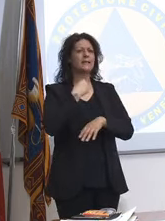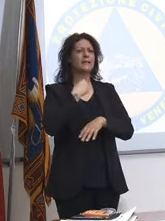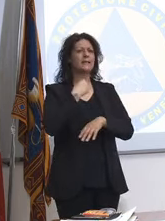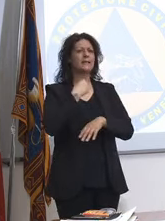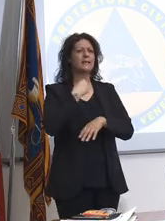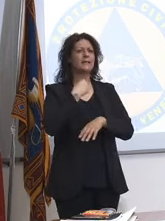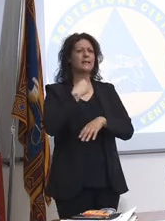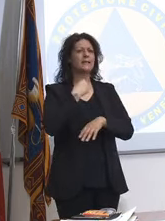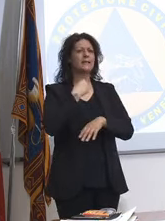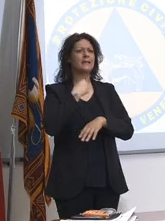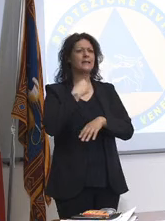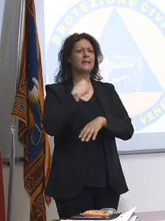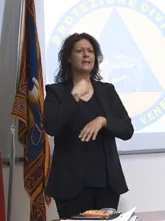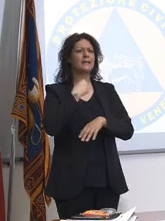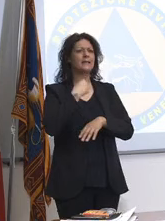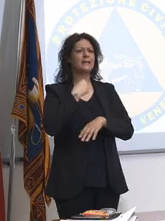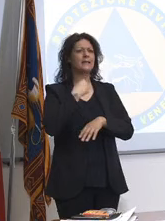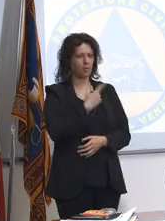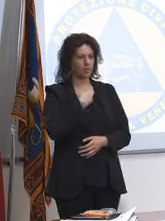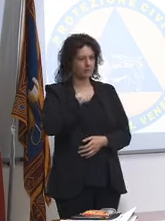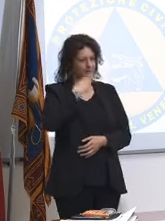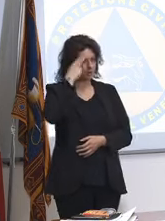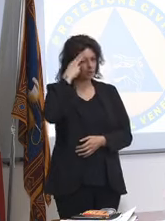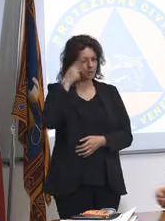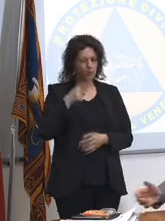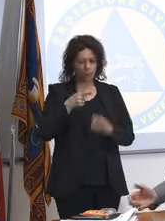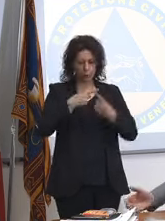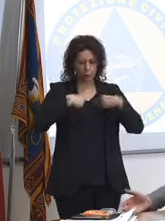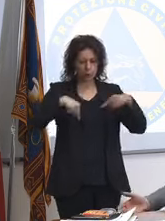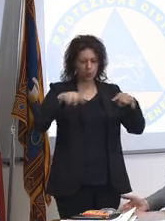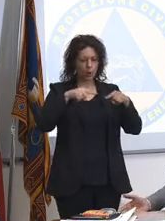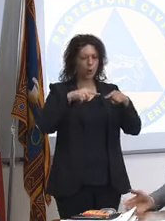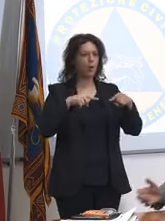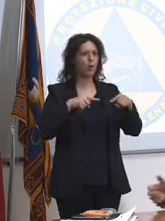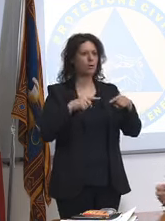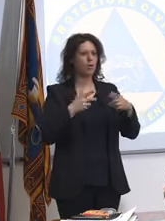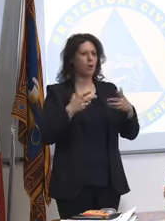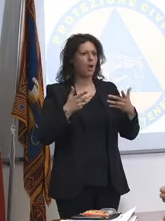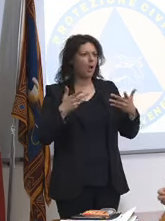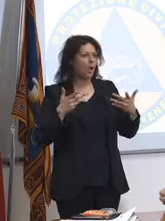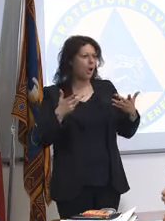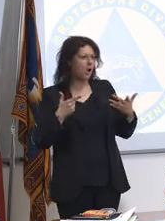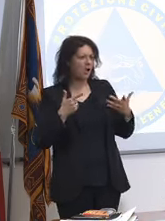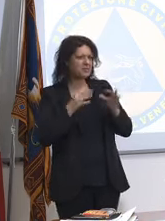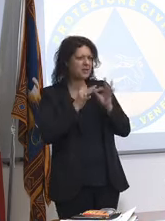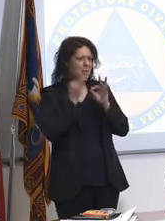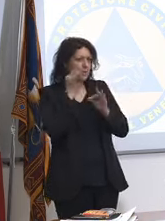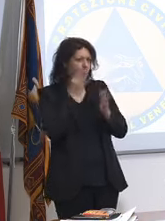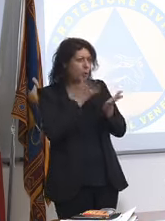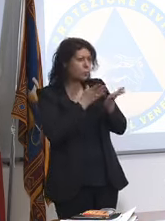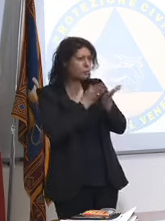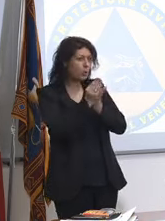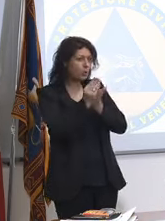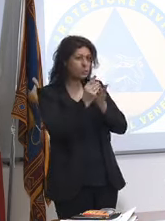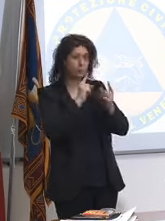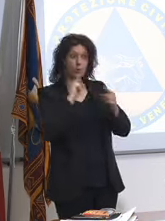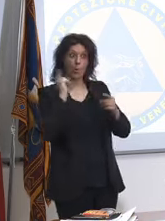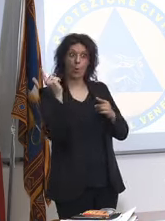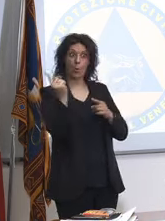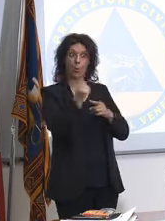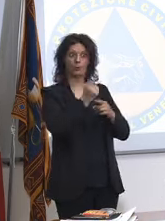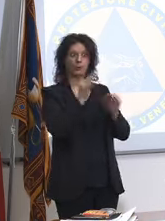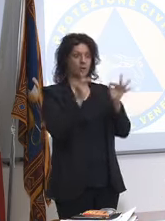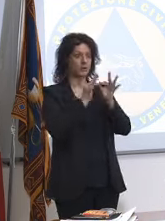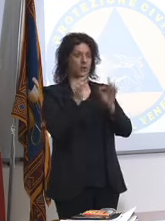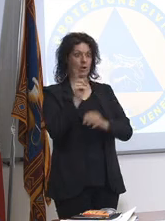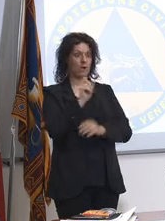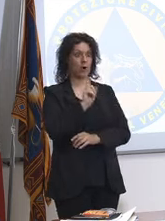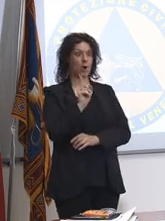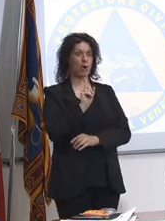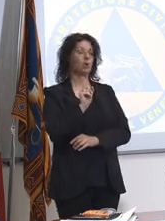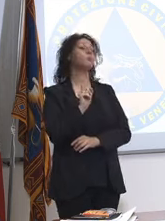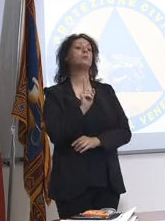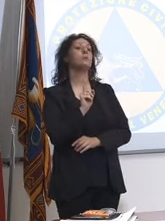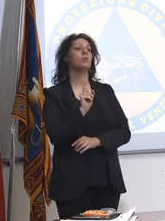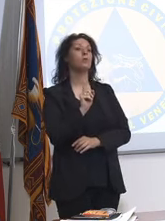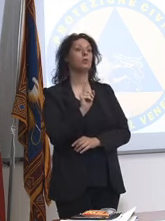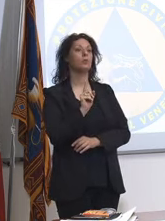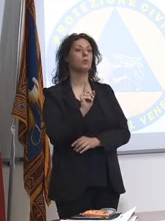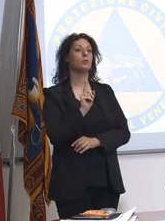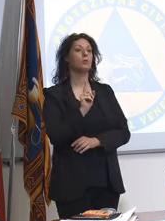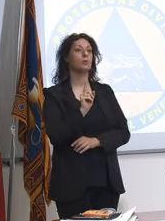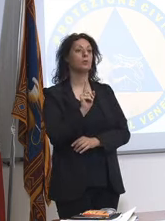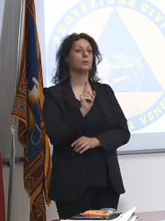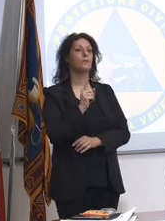cos'è sta roba? E la stessa sera, chiudiamo Schiavonia, ma chiudere un ospedale, portiamo le tende riscaldate fuori ospedali, ma